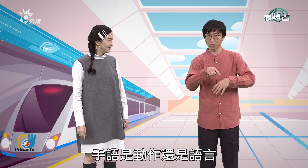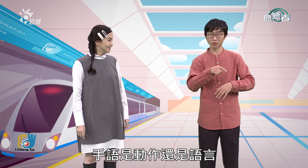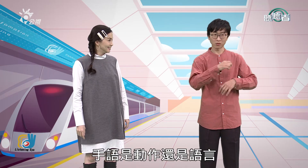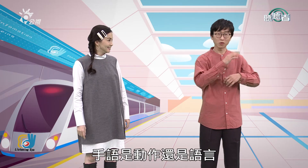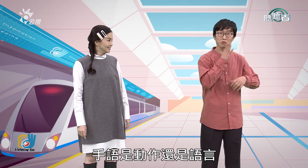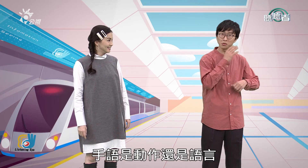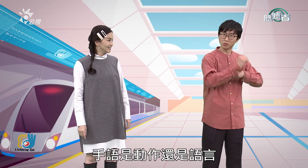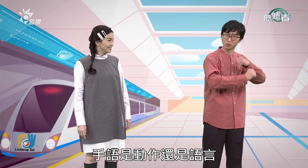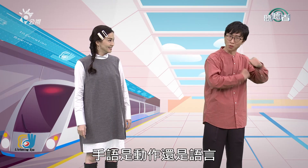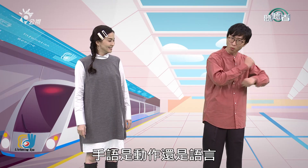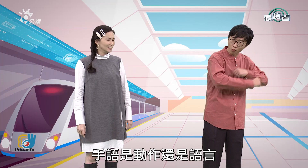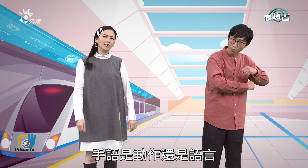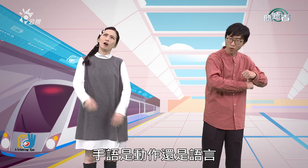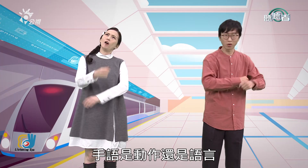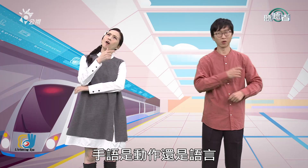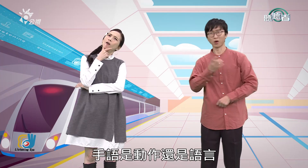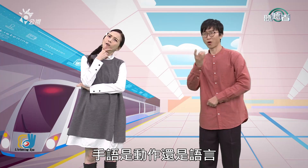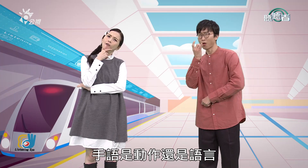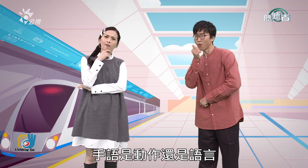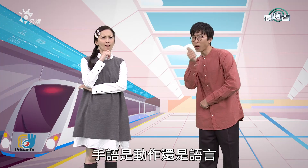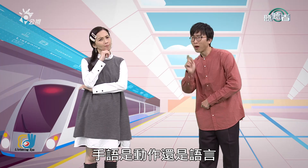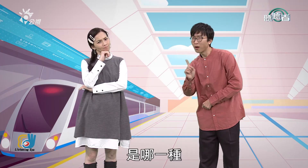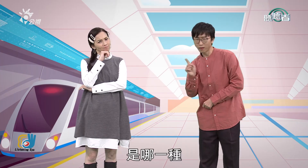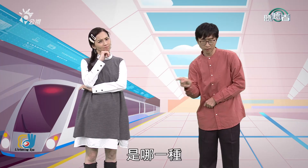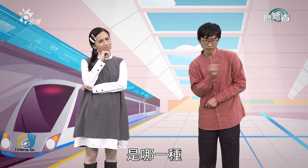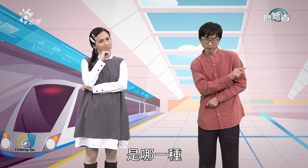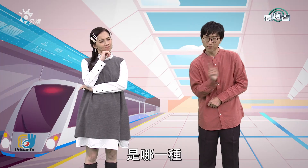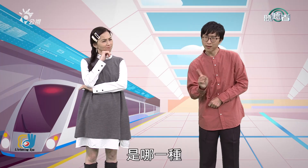是动作还是语言？是哪一种啊？